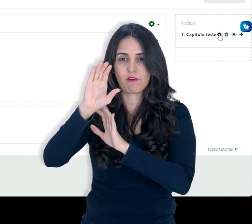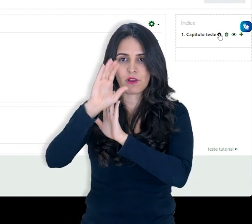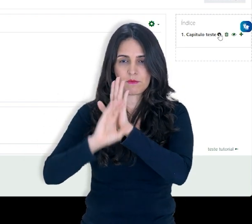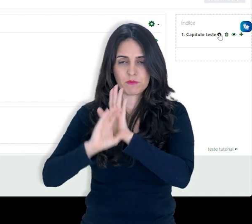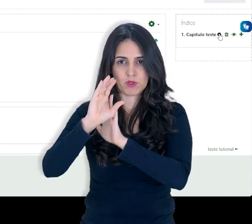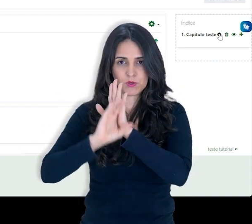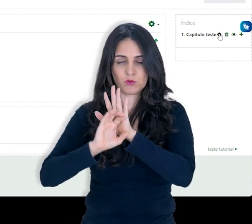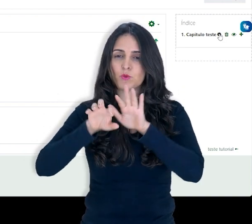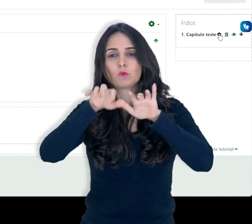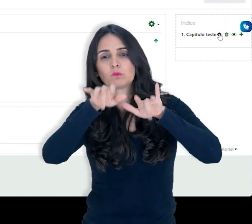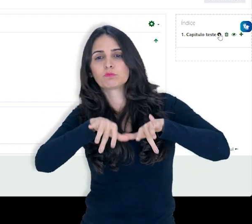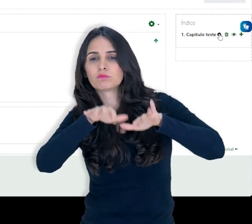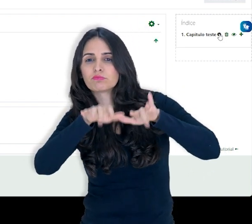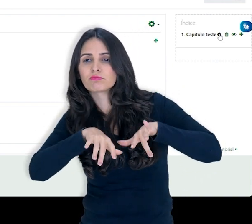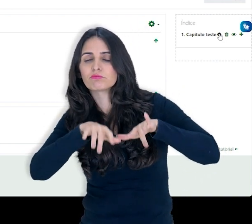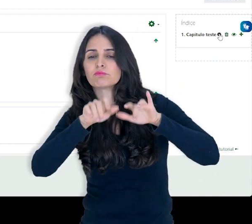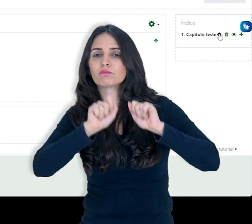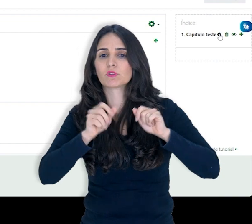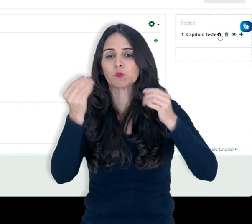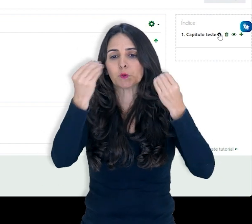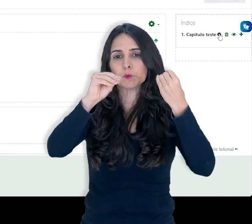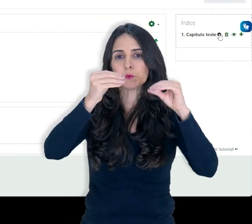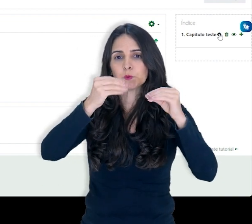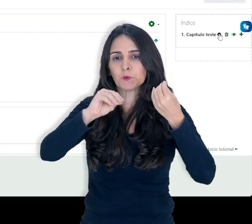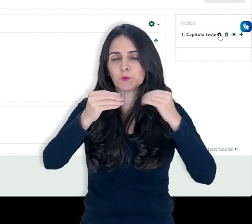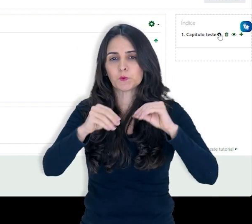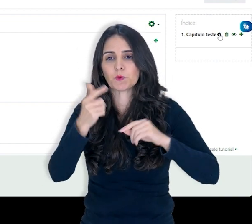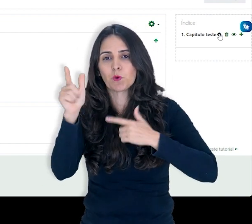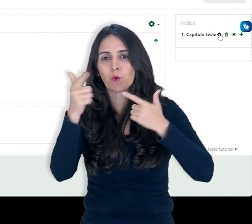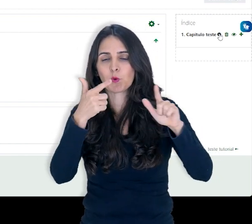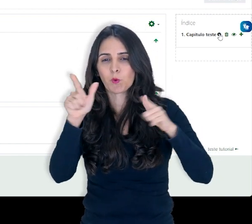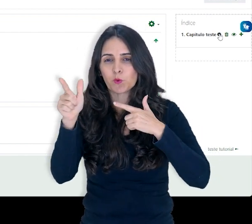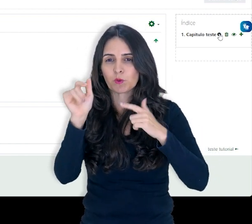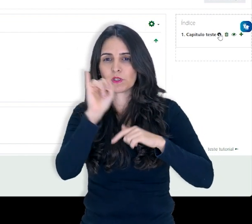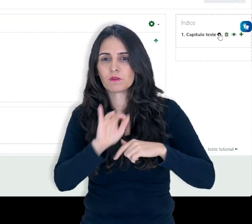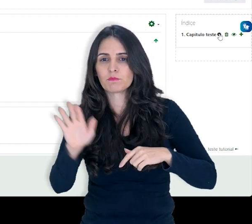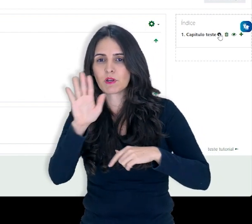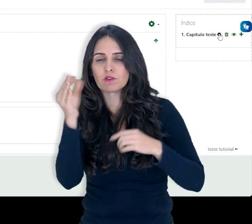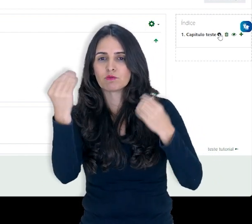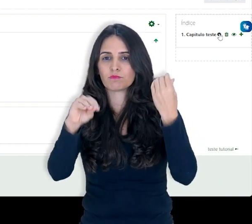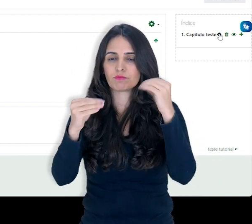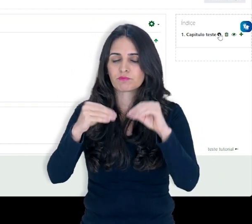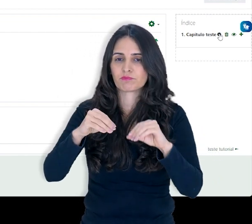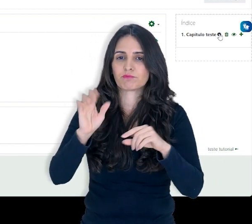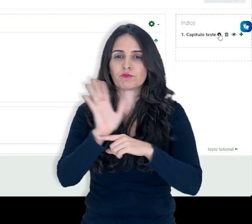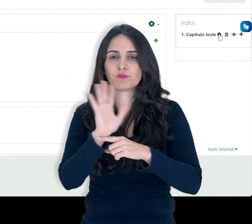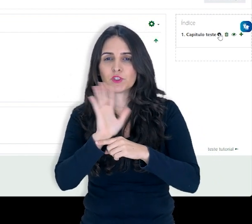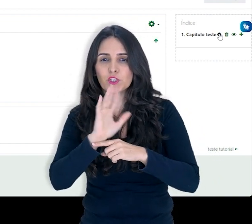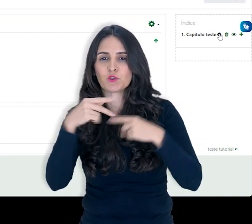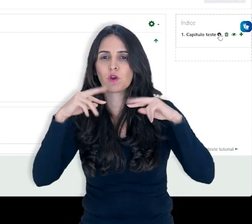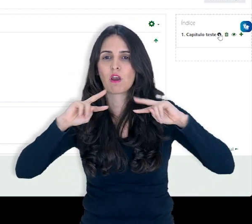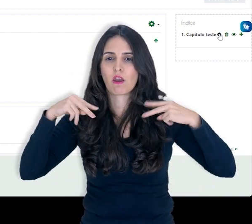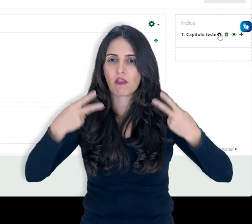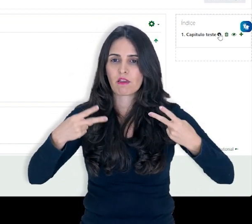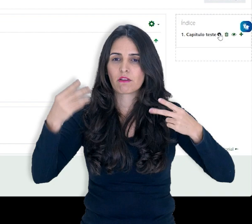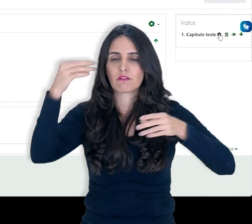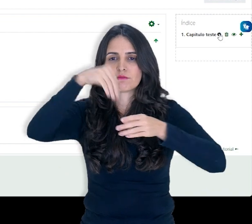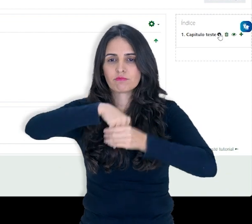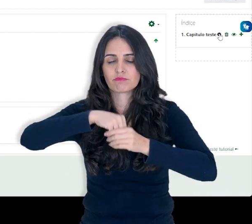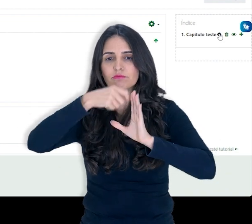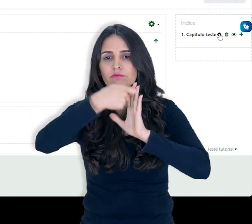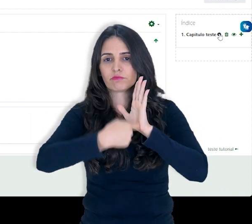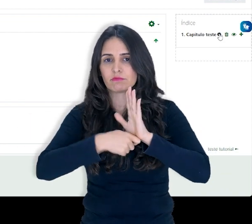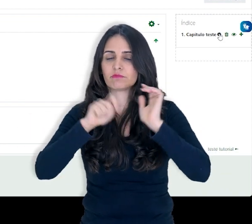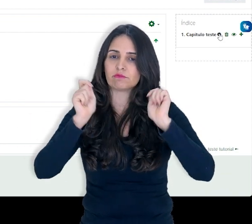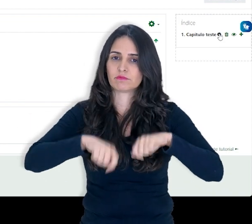ou seja continuar digitando continuar colocando outros recursos e imagens mídias links dentro